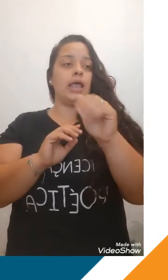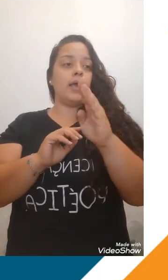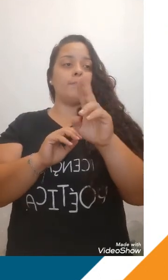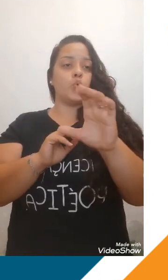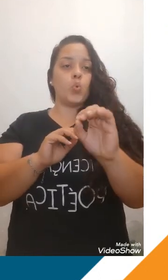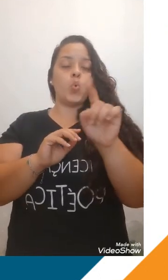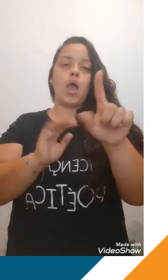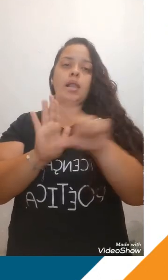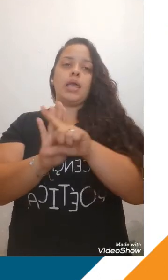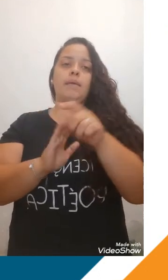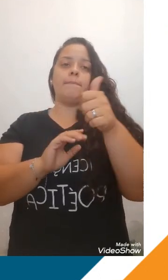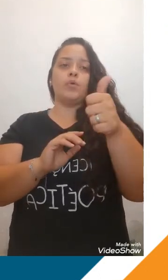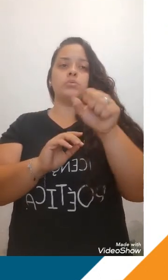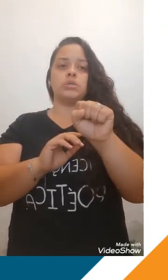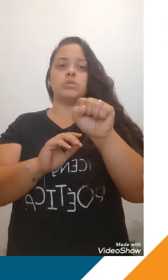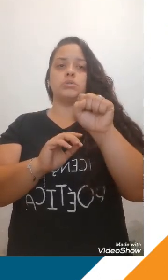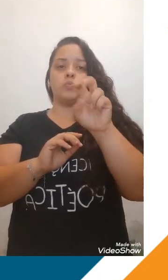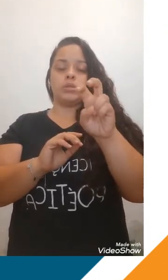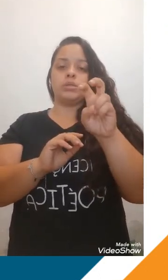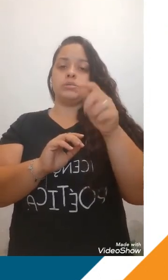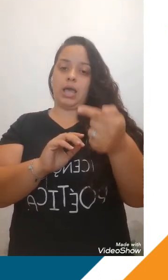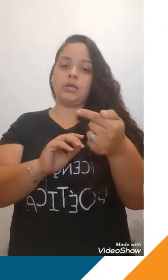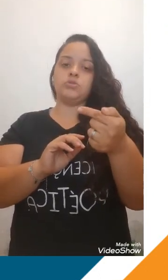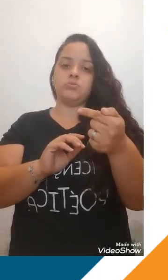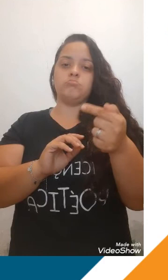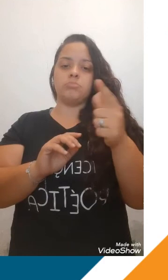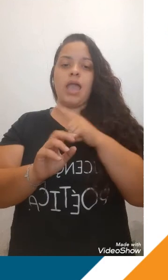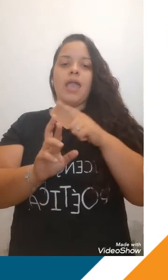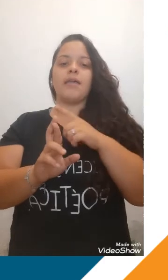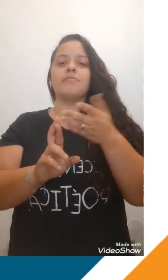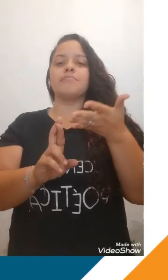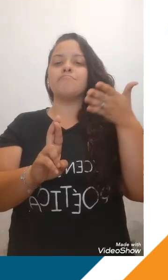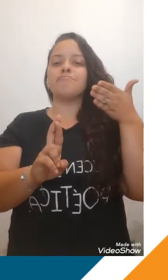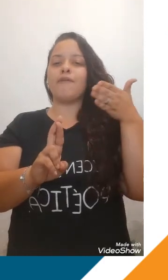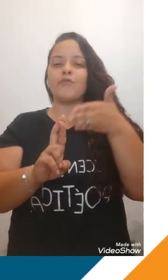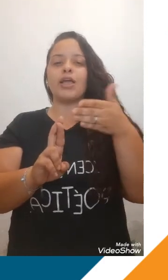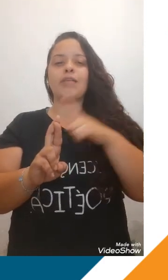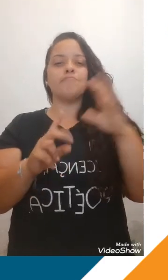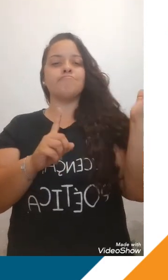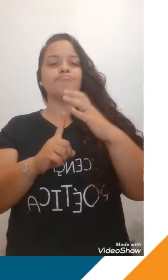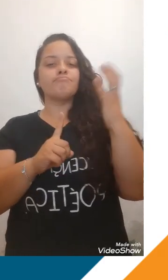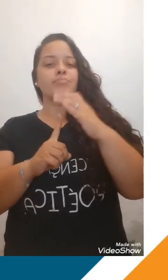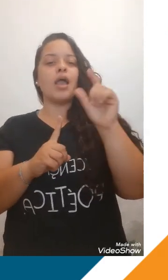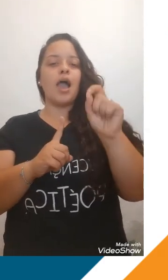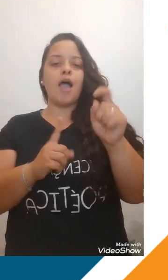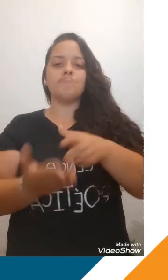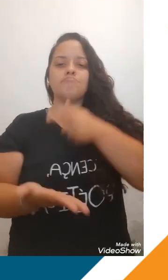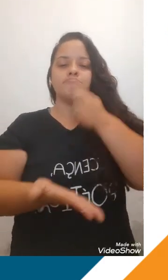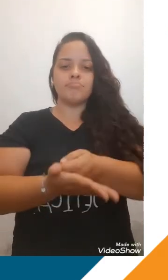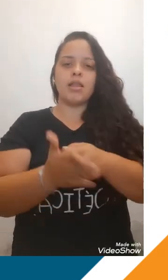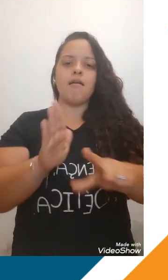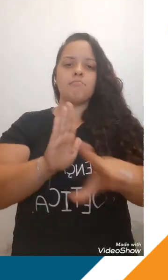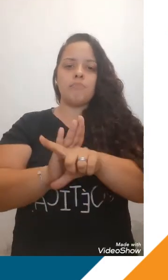1857 que tem reflexo nas autoridades que meio que faziam vista grossa, né,